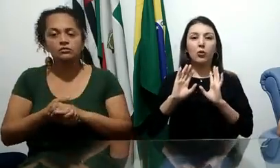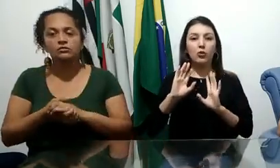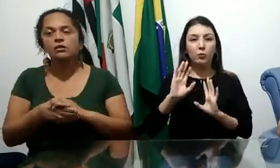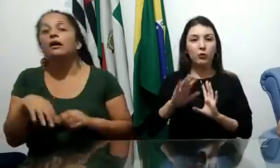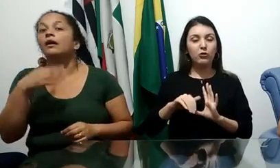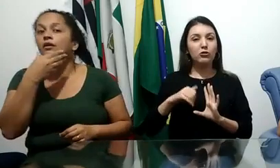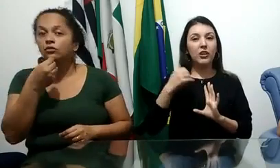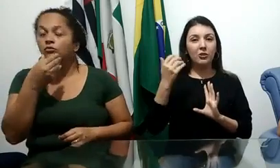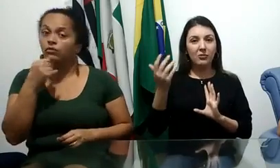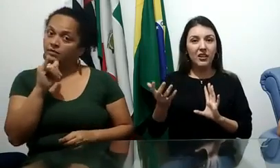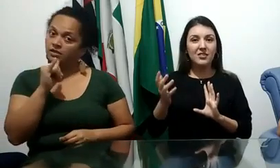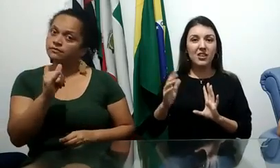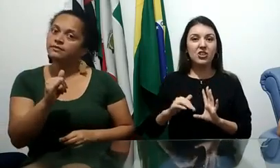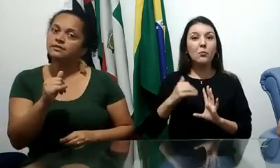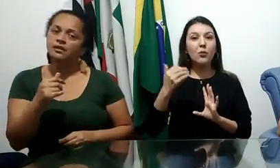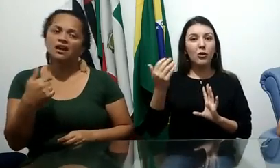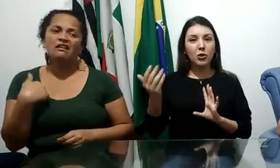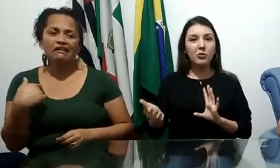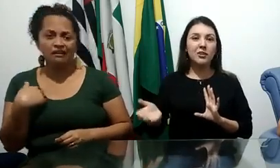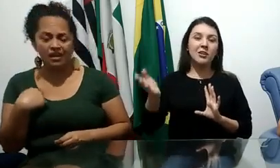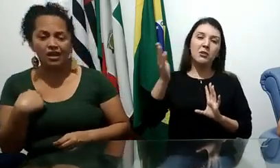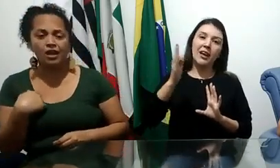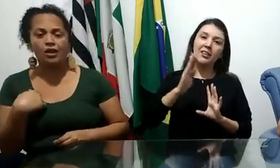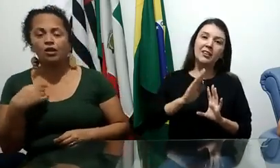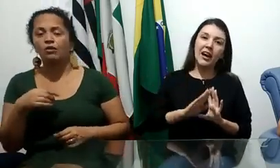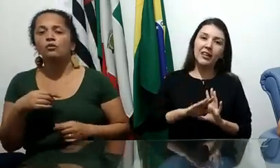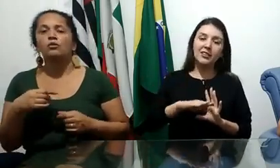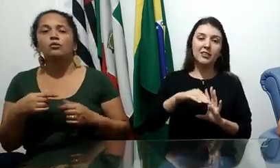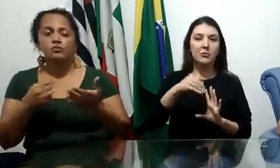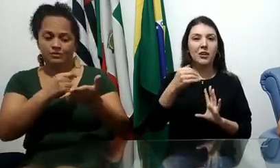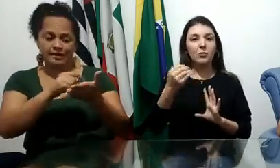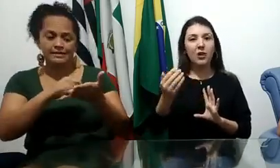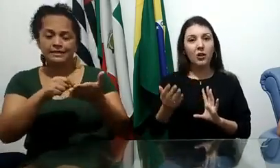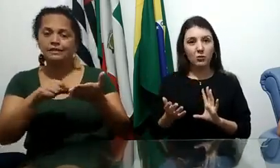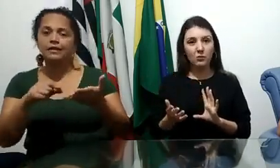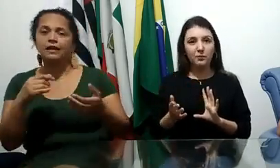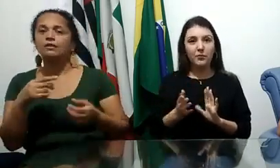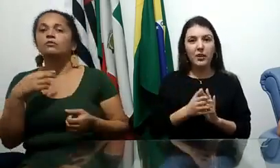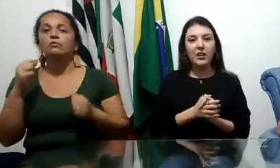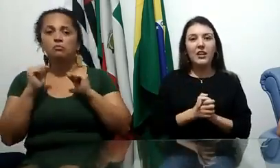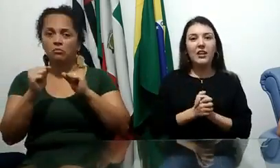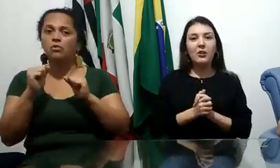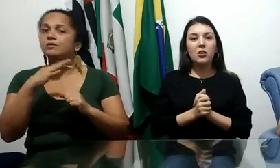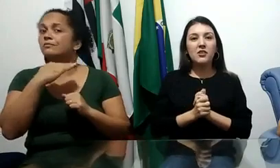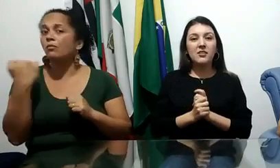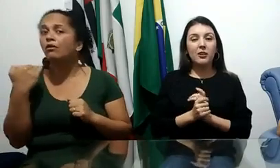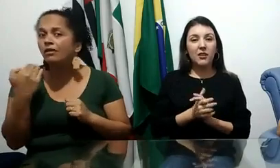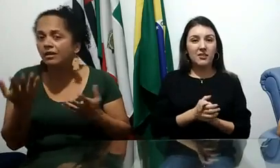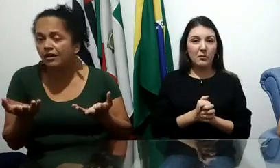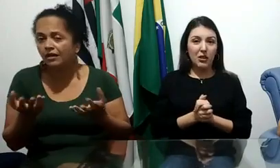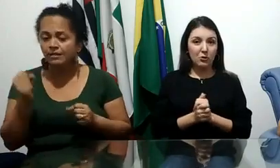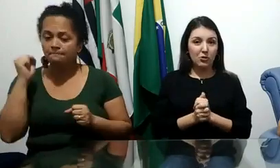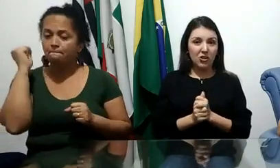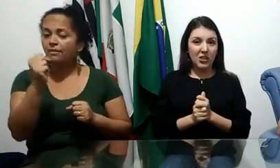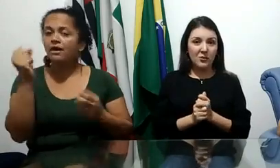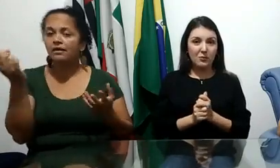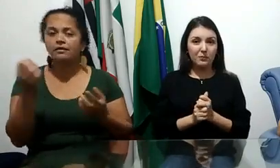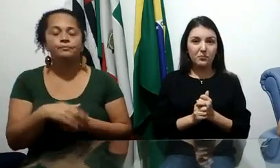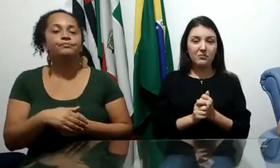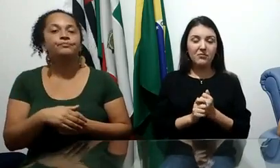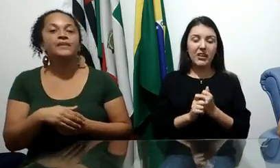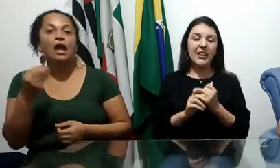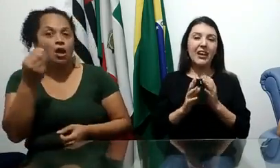que todo o povo judeu seja morto em determinada data, em determinado período. E quando Esther fica sabendo